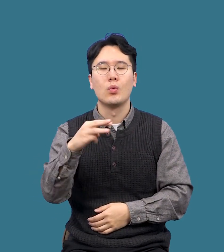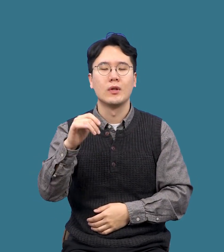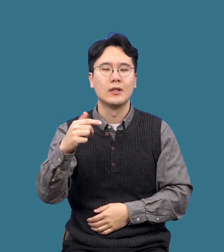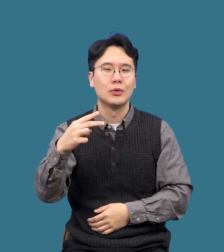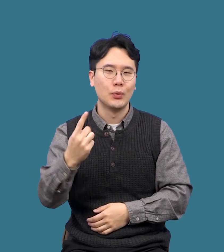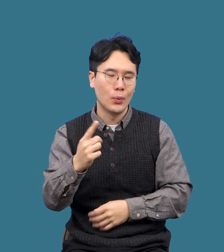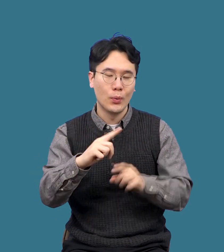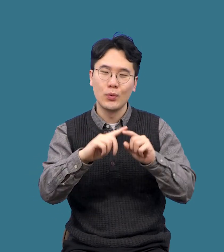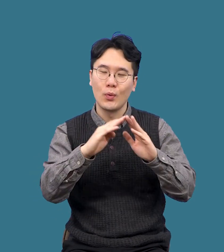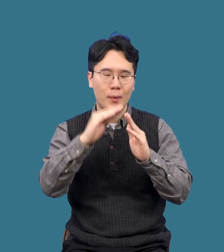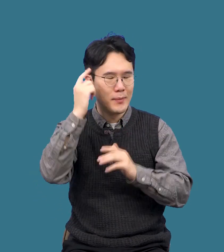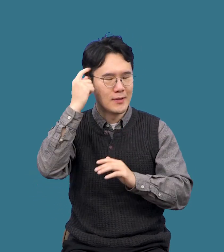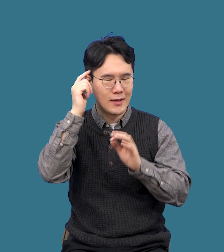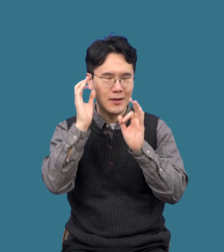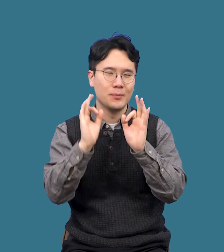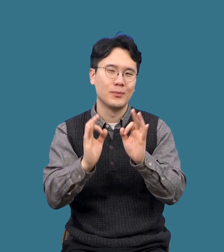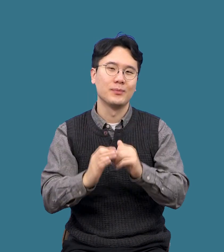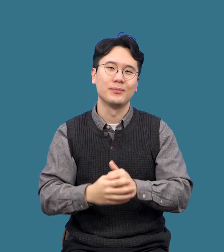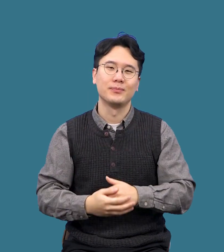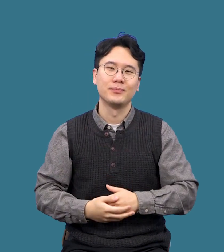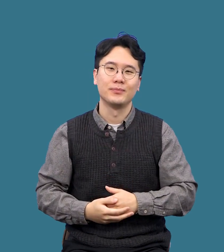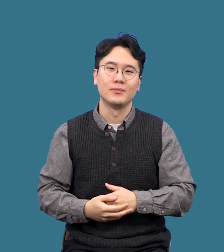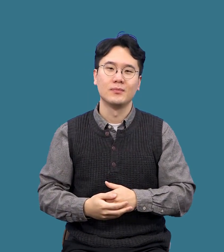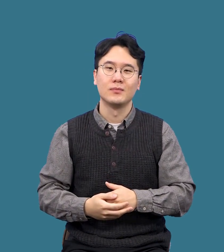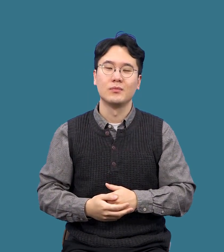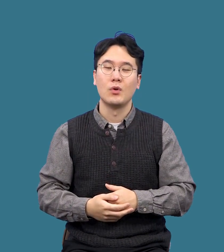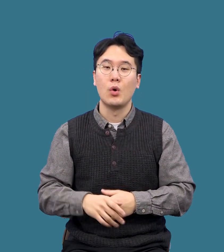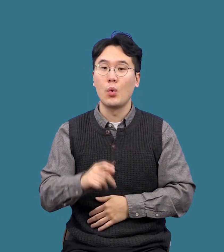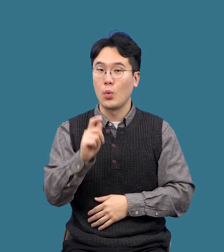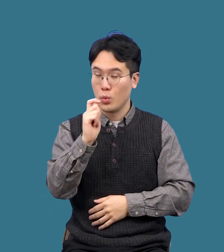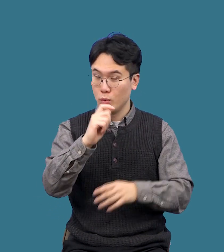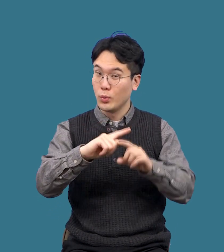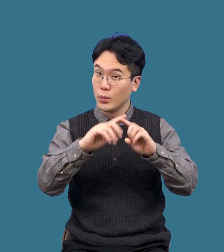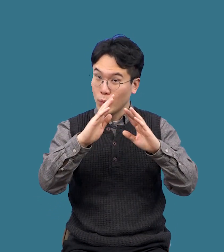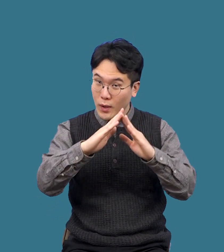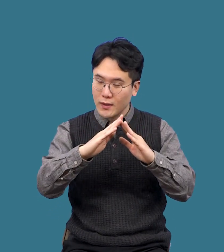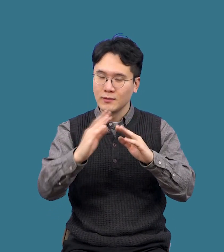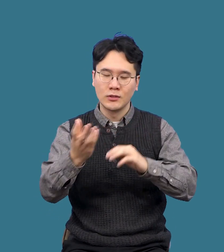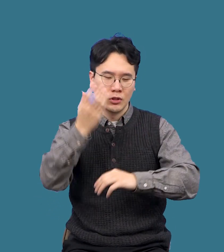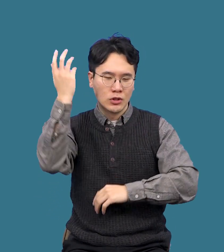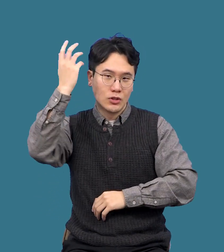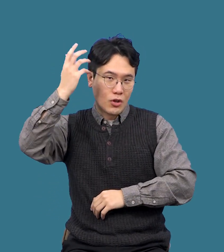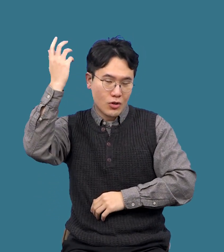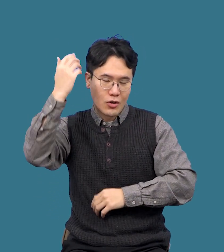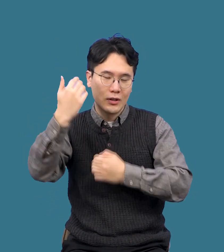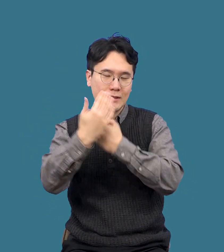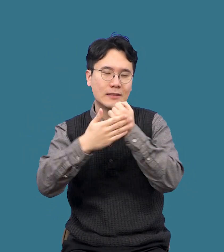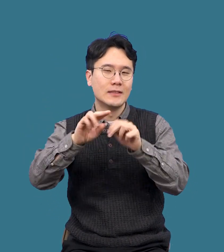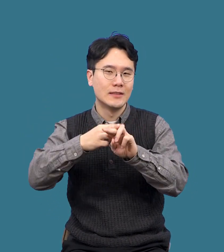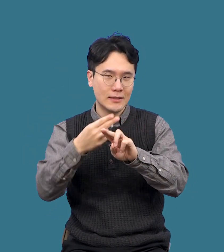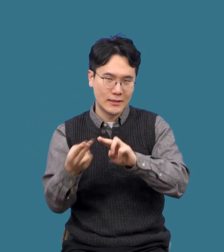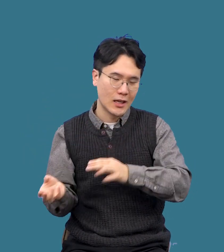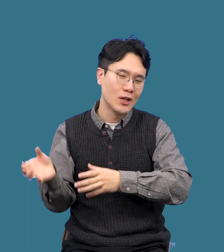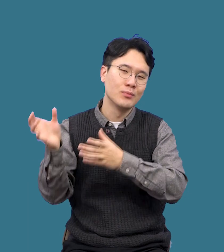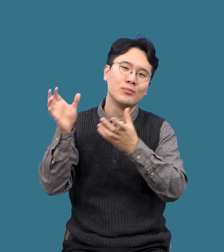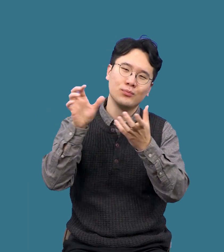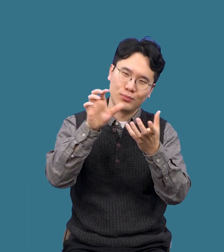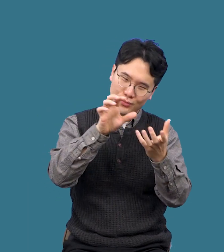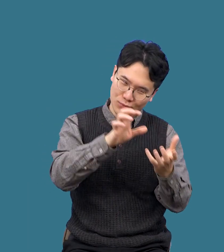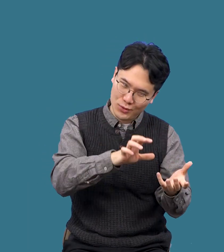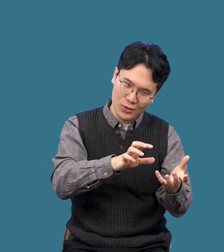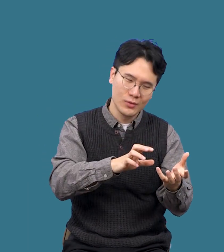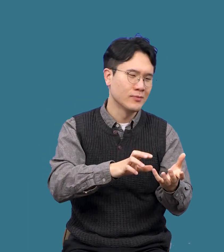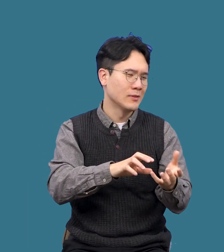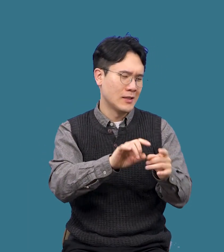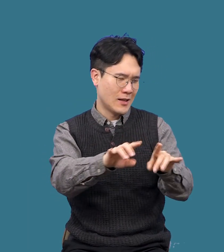보세요. 이 고린도 교회는 성령의 은사가 부어져 여러 가지 다양한 은사를 가진